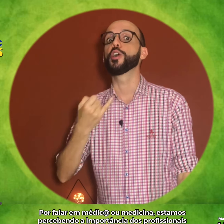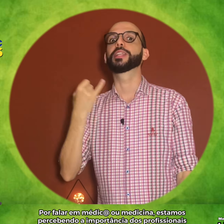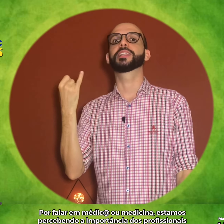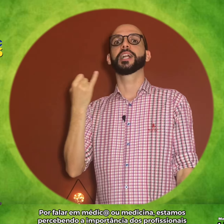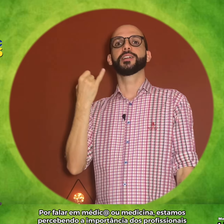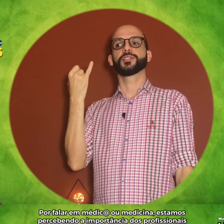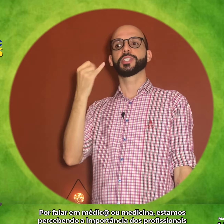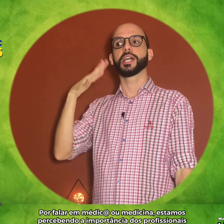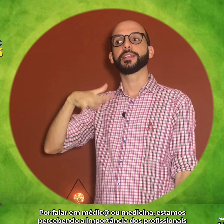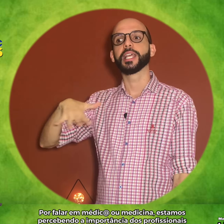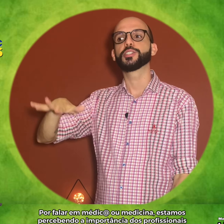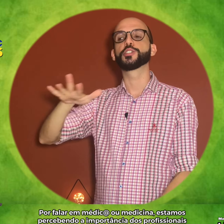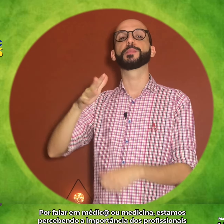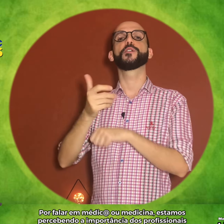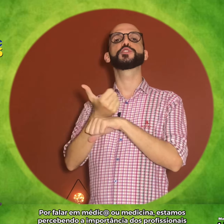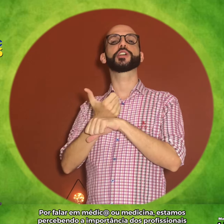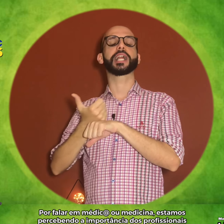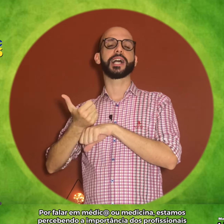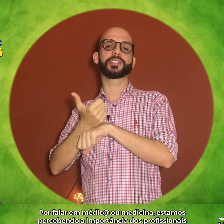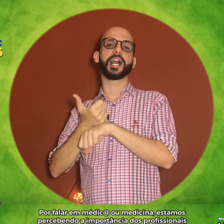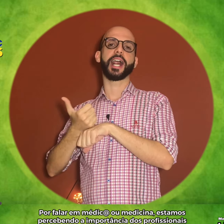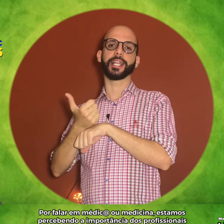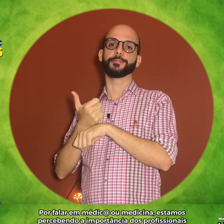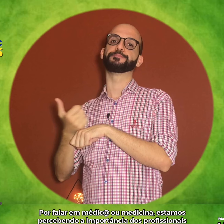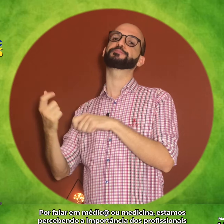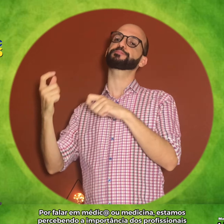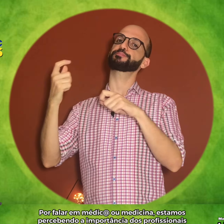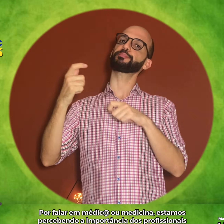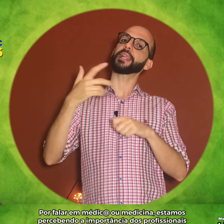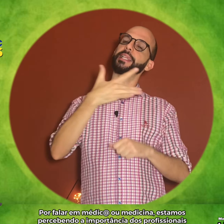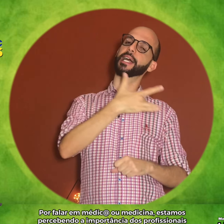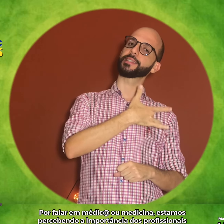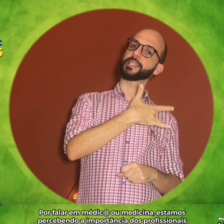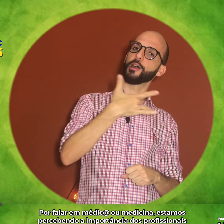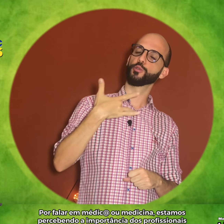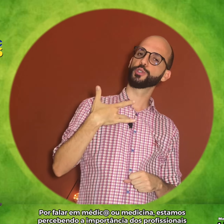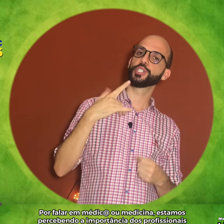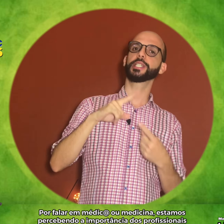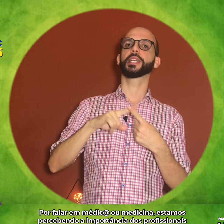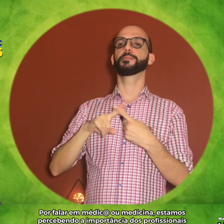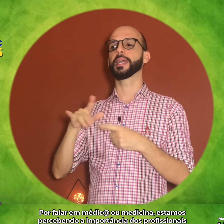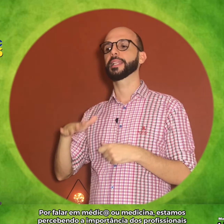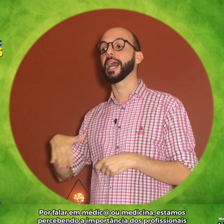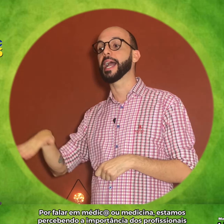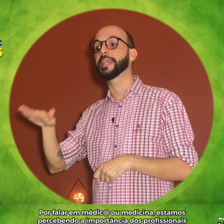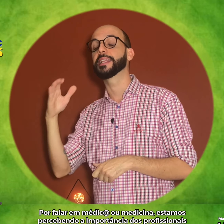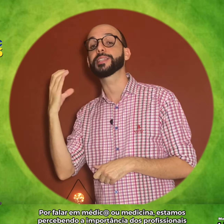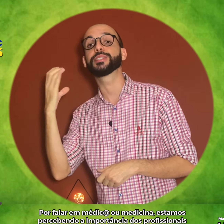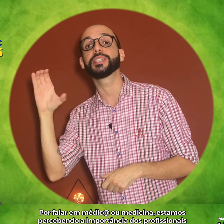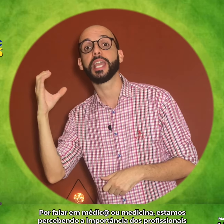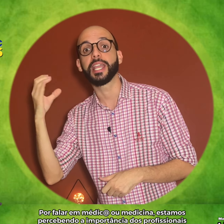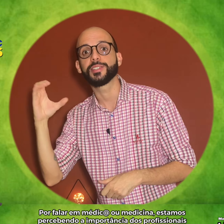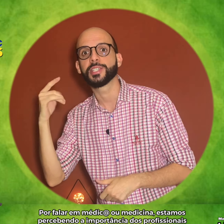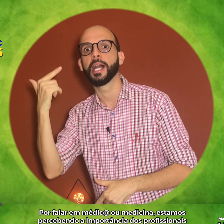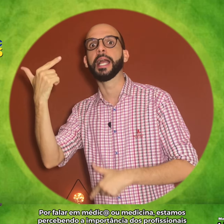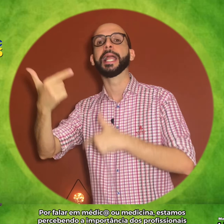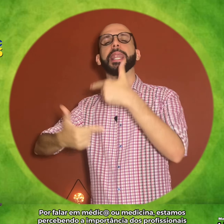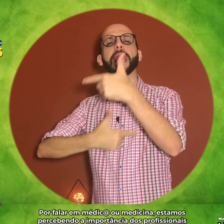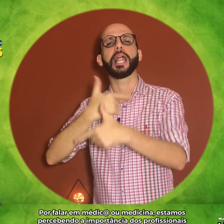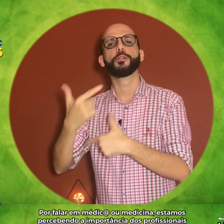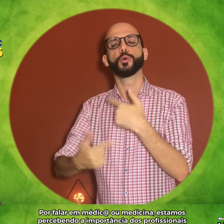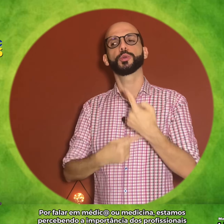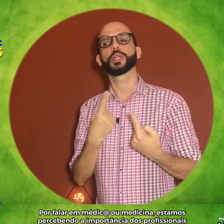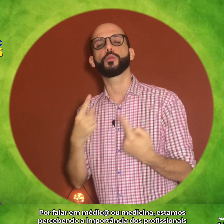importância desses profissionais da área da saúde e também da área da ciência